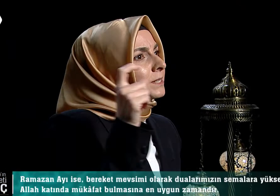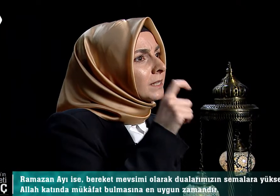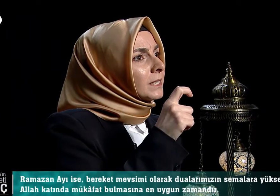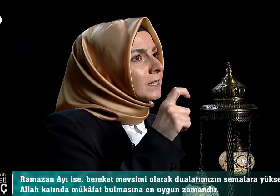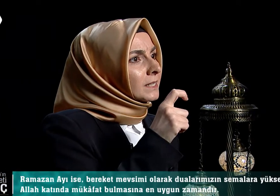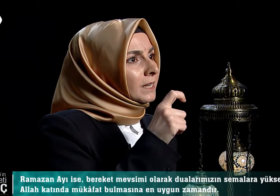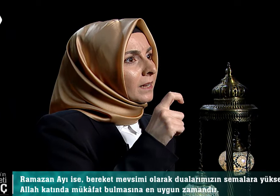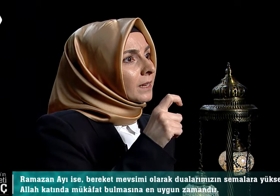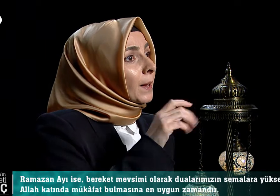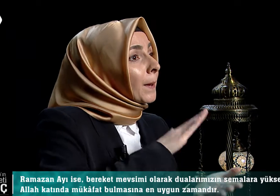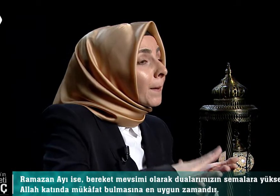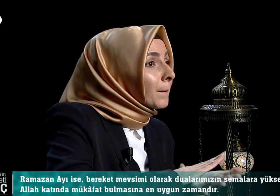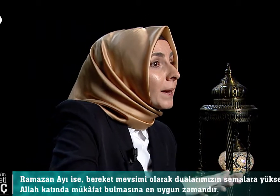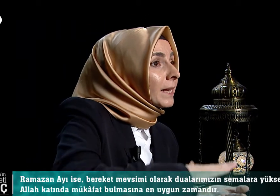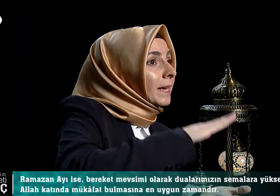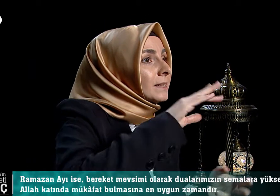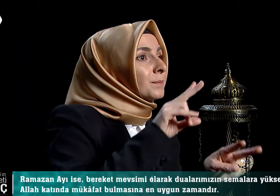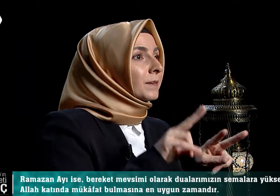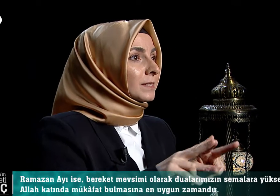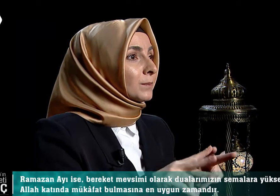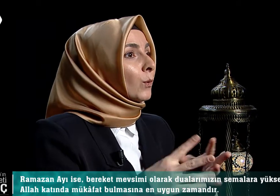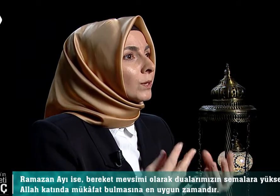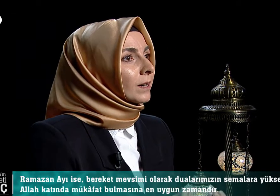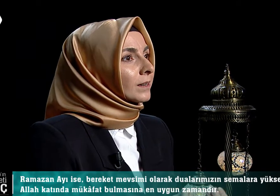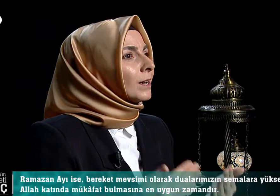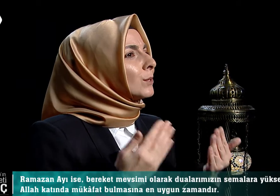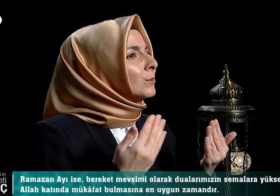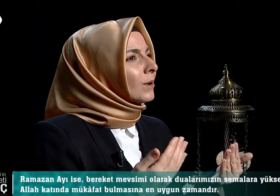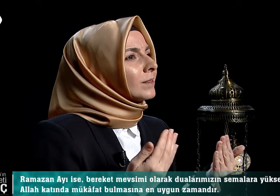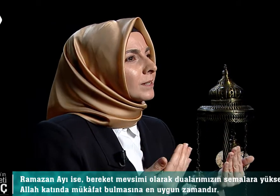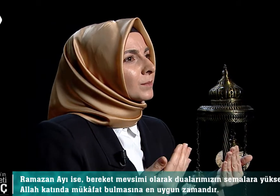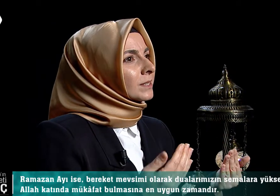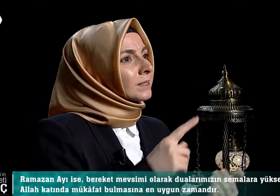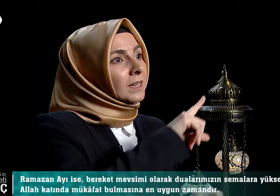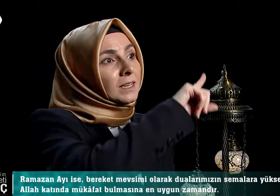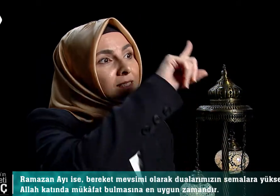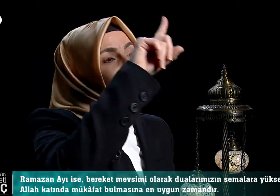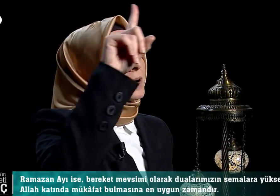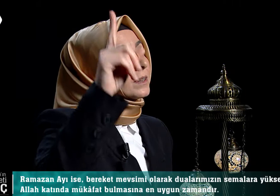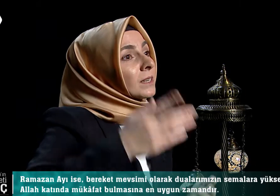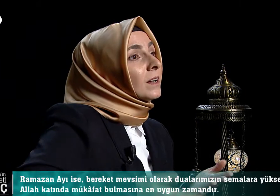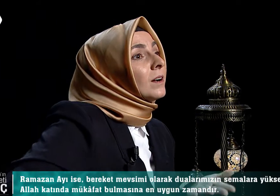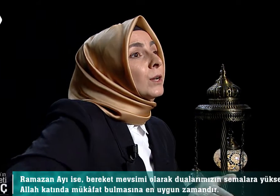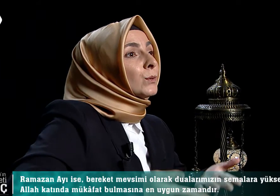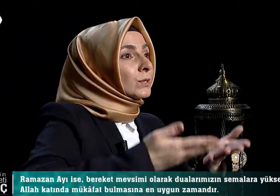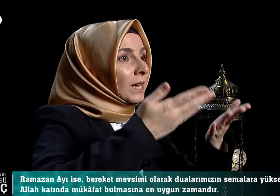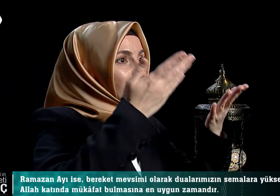Ramazan ayı ise bereket mevsimi olarak dualarımızın semalara